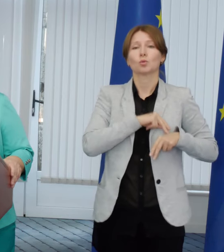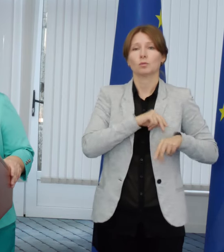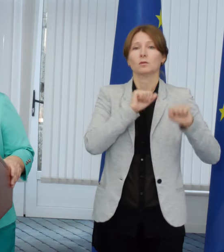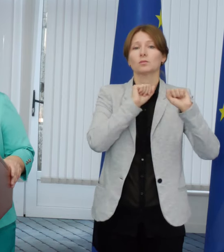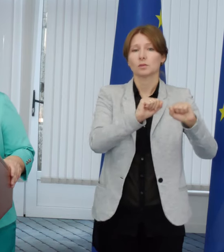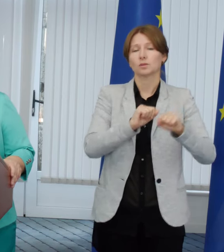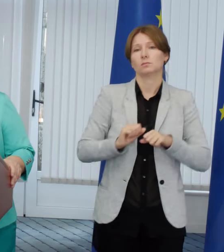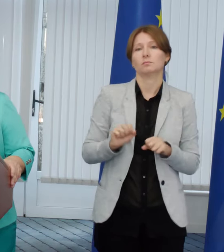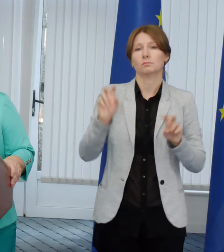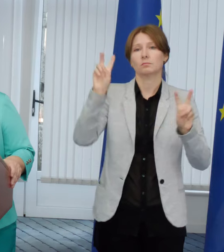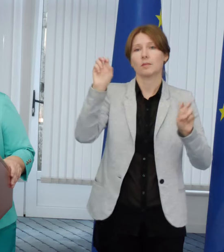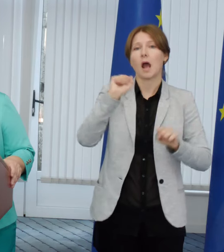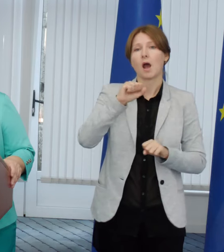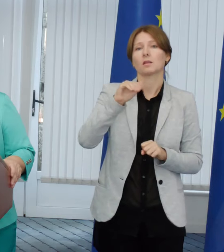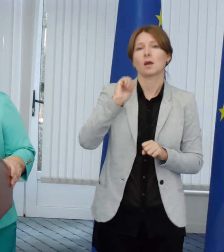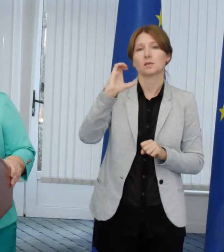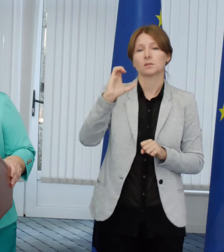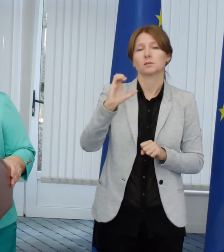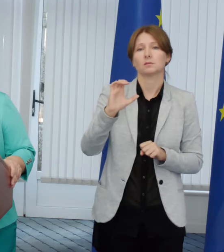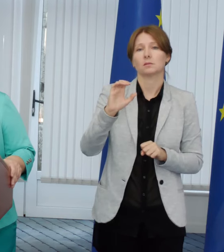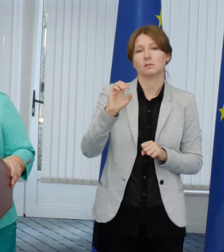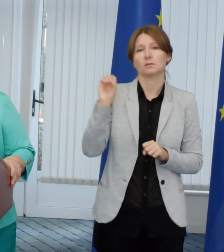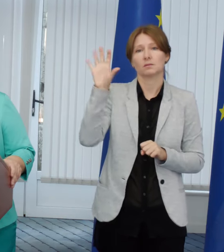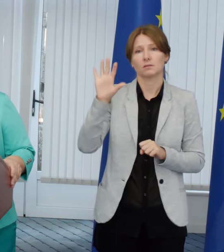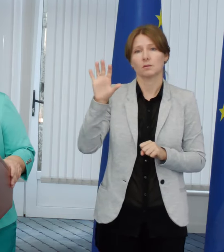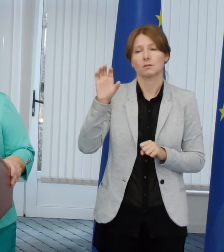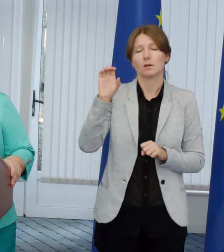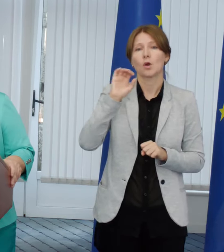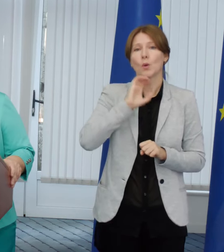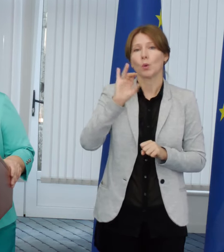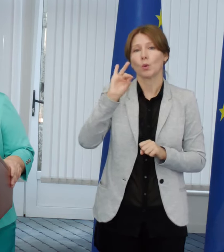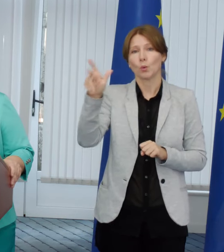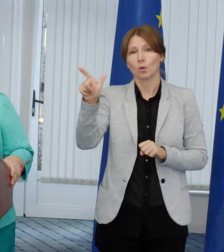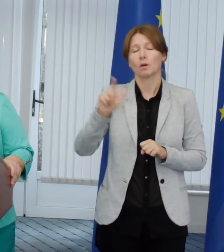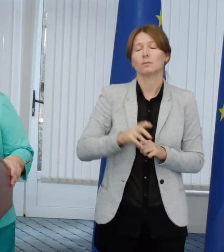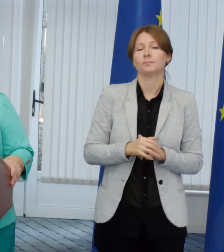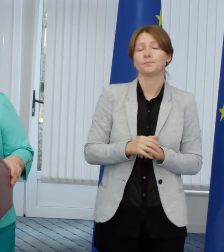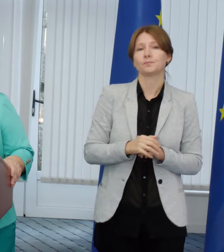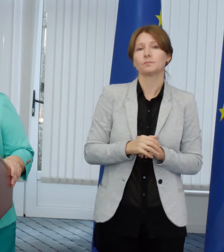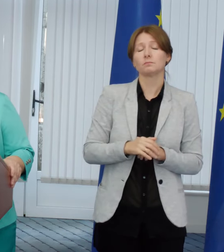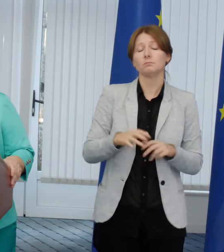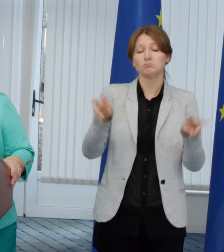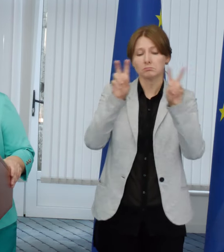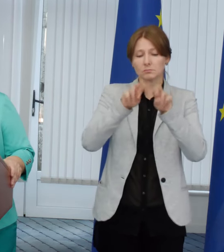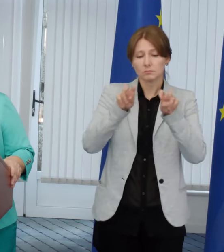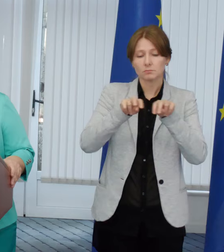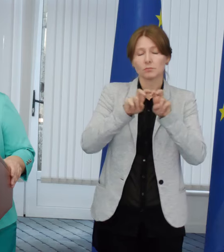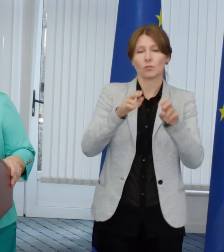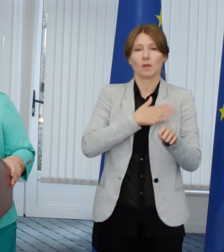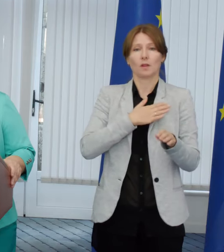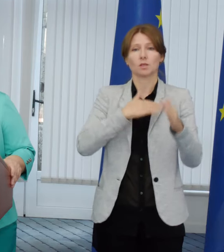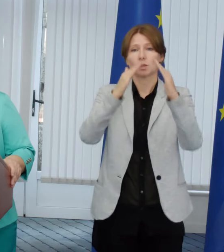ATAS Sud-Vest, deci s-a făcut o analiză, s-a efectuat o analiză a